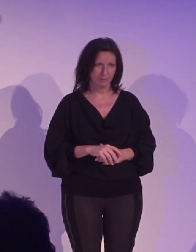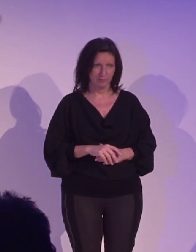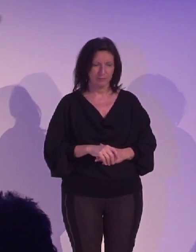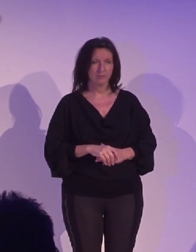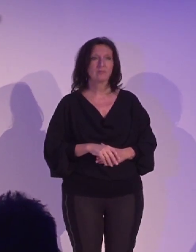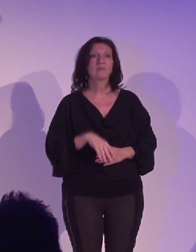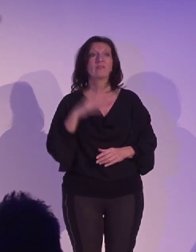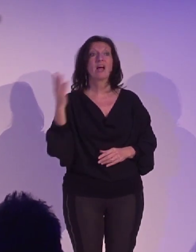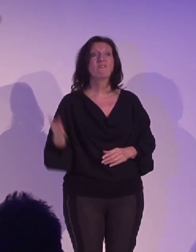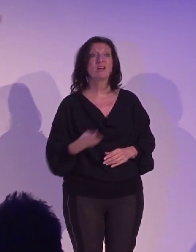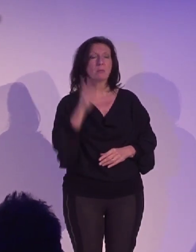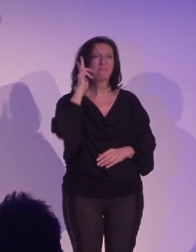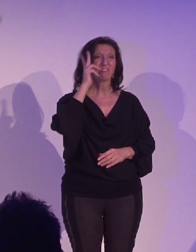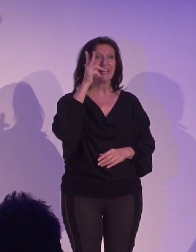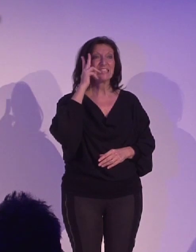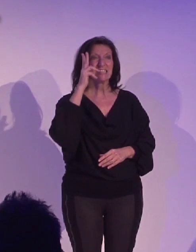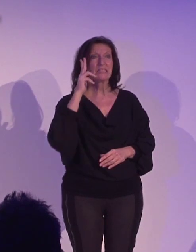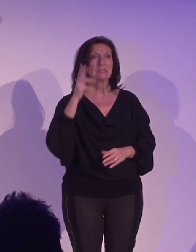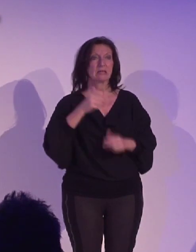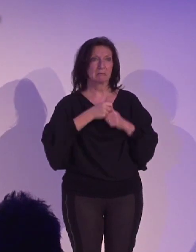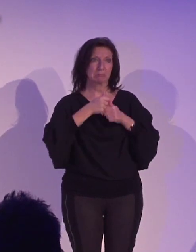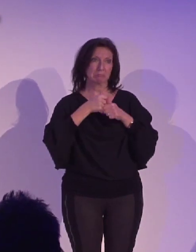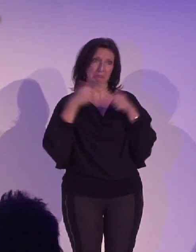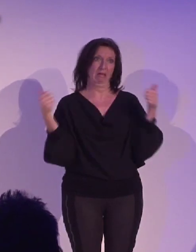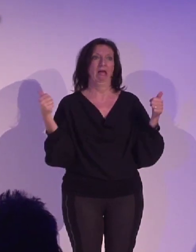Die Waschmaschine und Franziska gehen getrennte Wege.